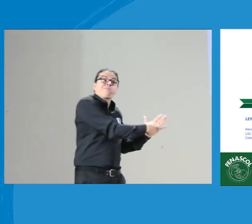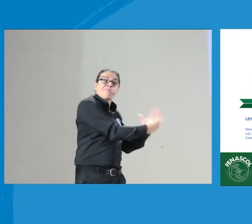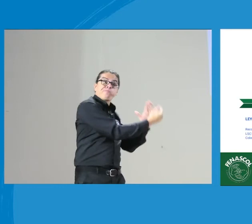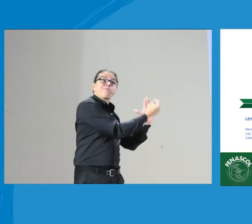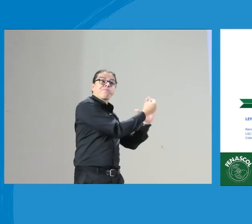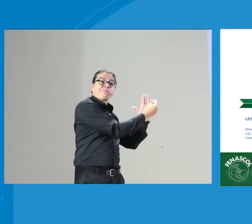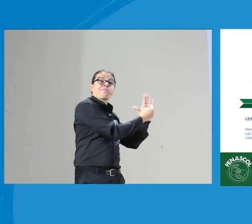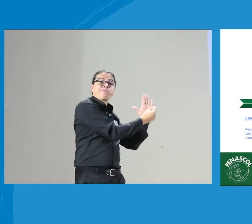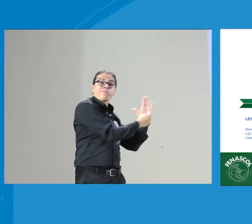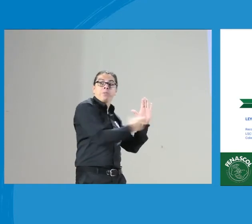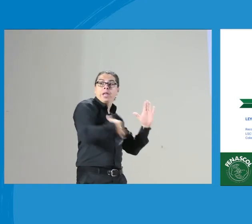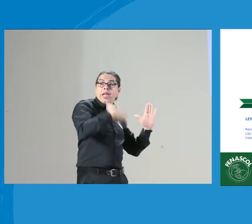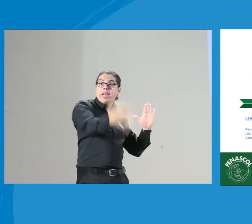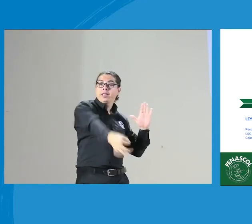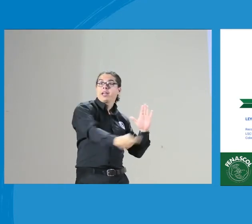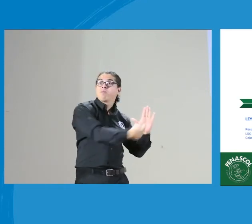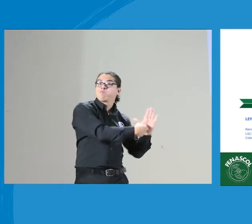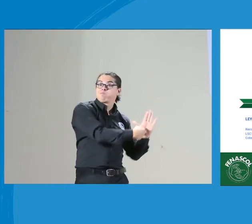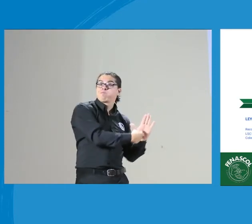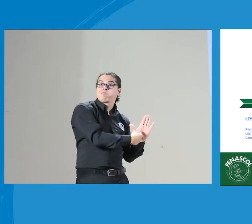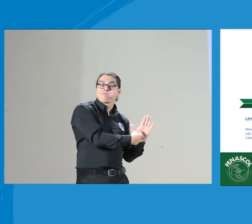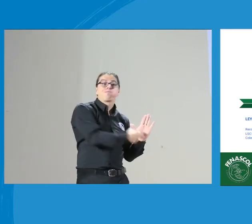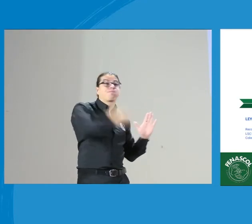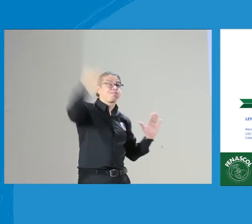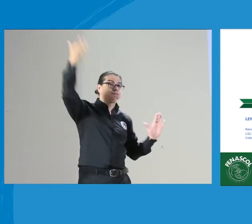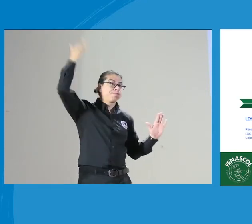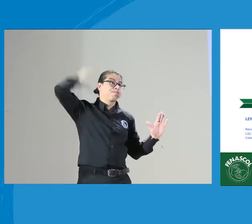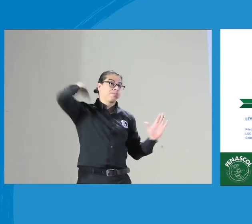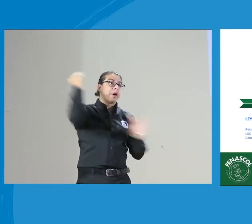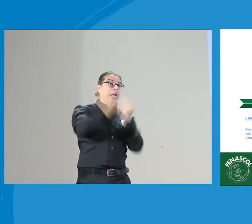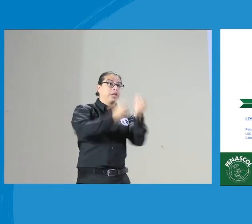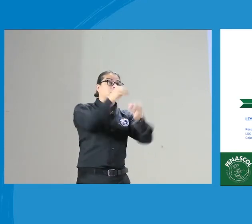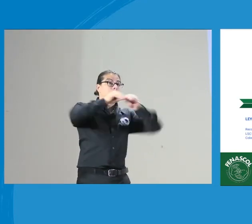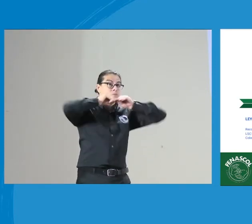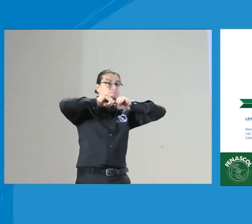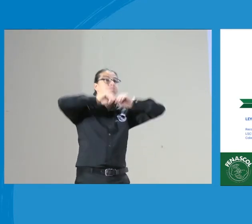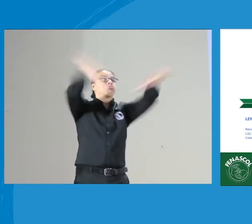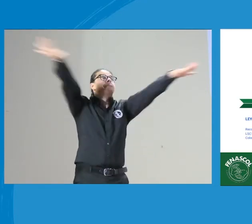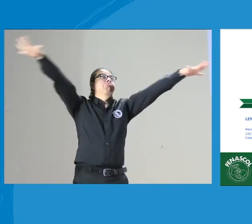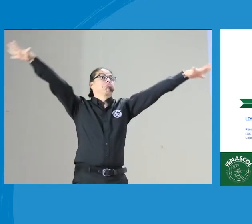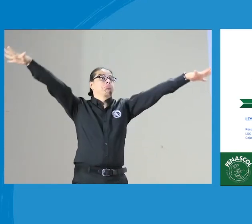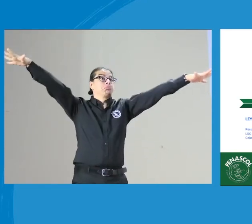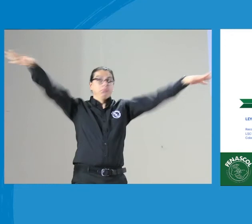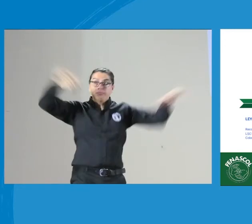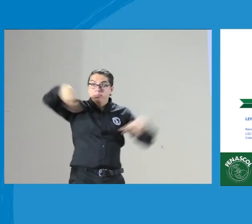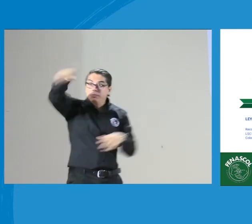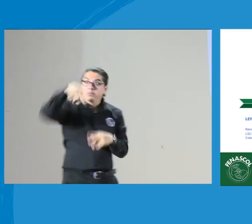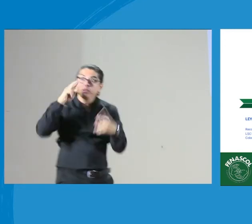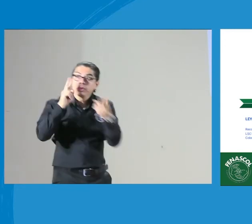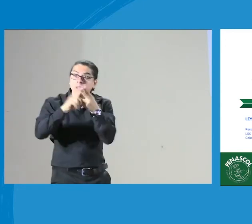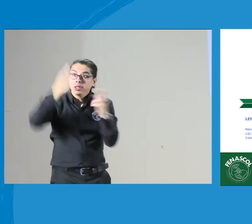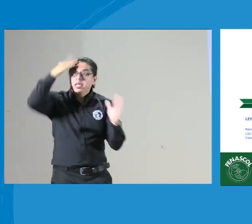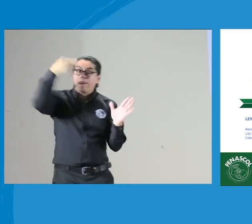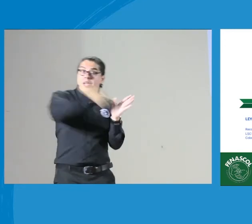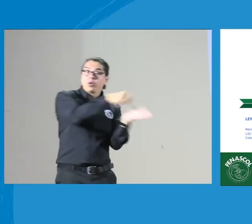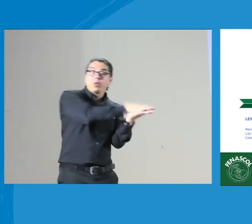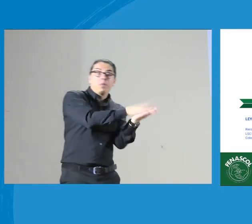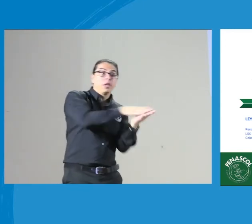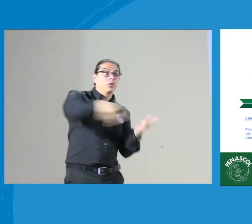allí está allí está el código de ética en ese documento es un documento que es público ustedes conocían